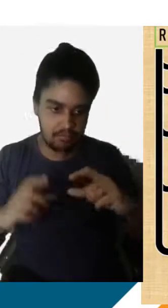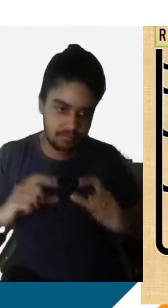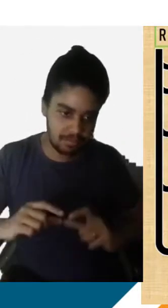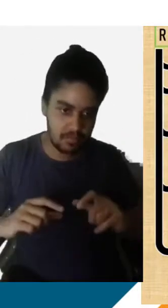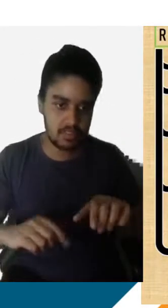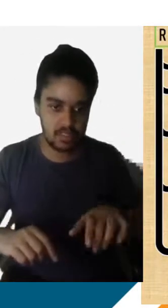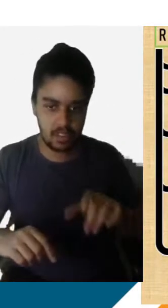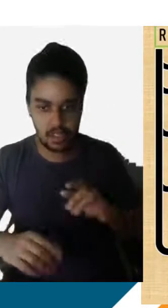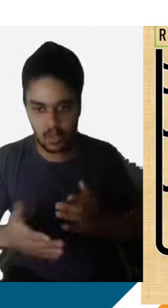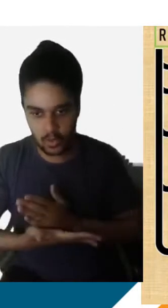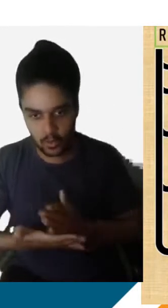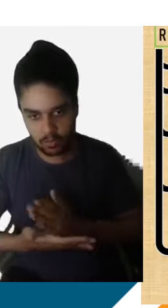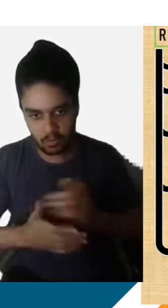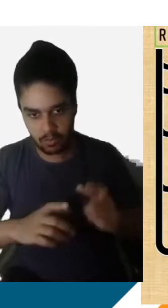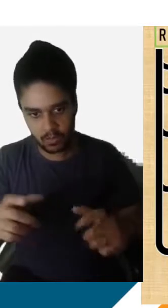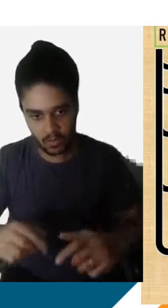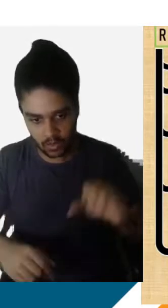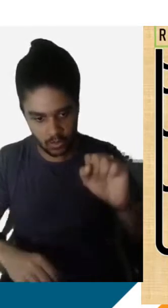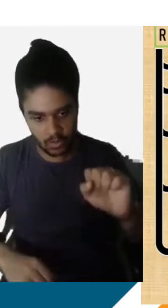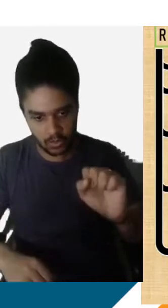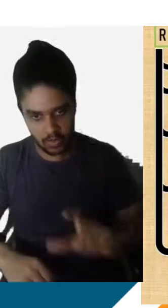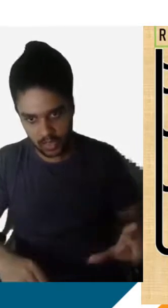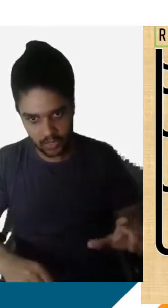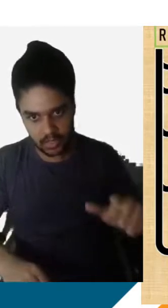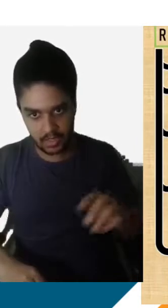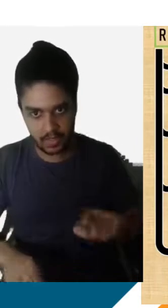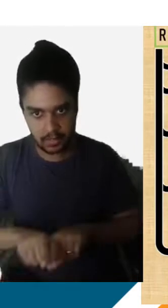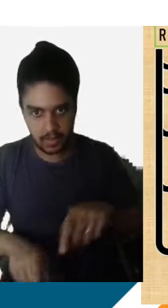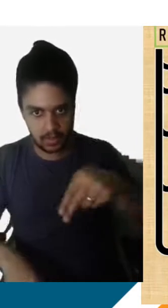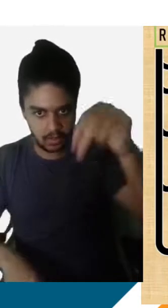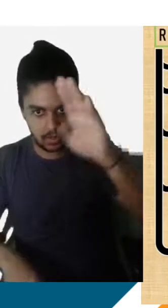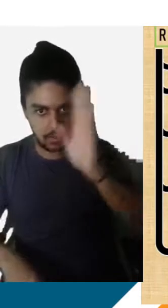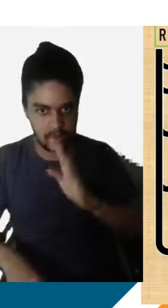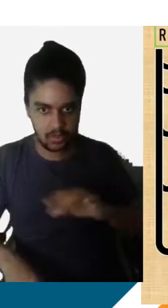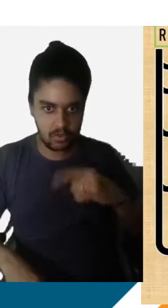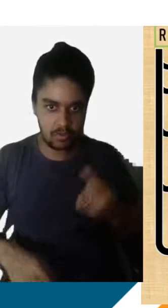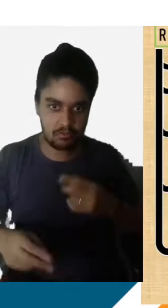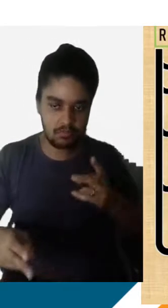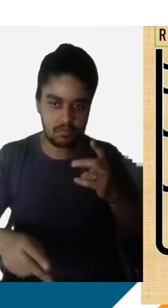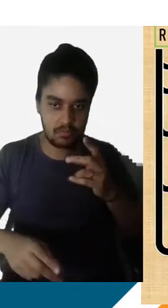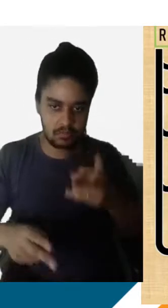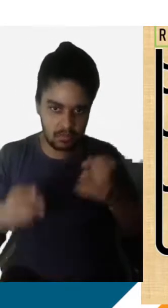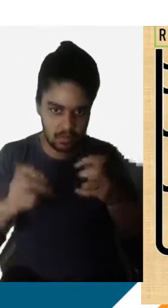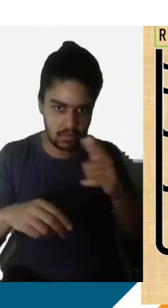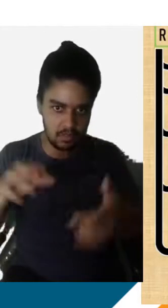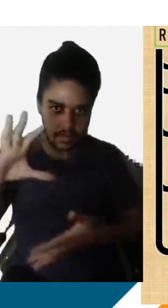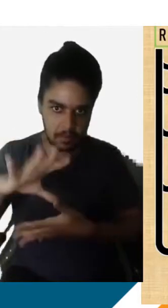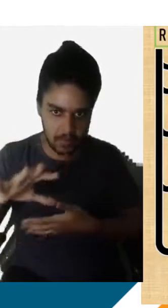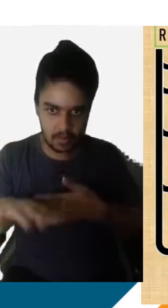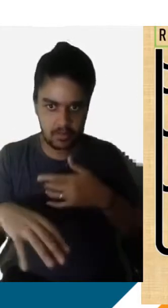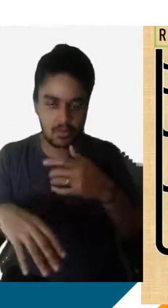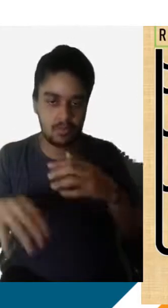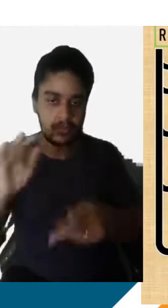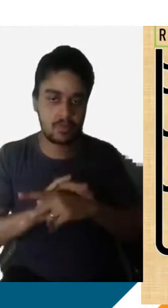de alguns pontos no sudeste e no extremo norte brasileiro, como a gente pode notar nesse mapinha